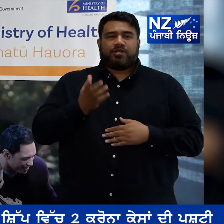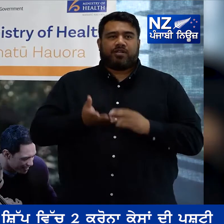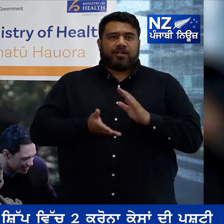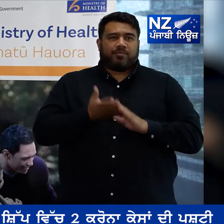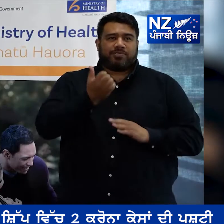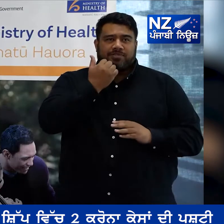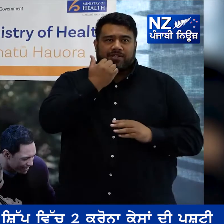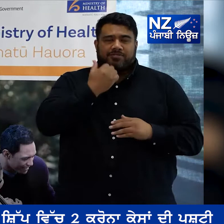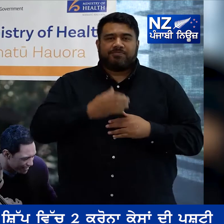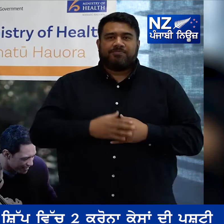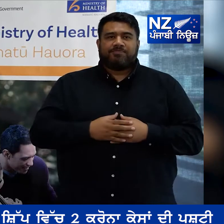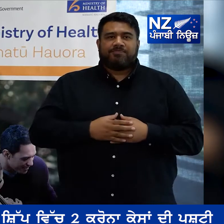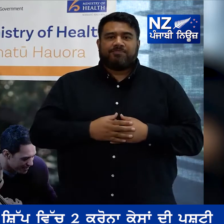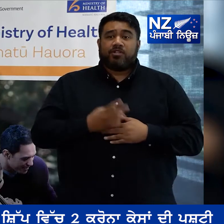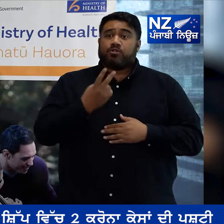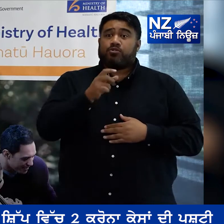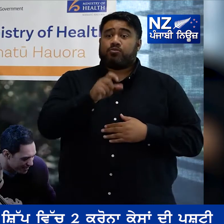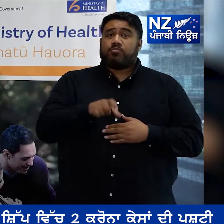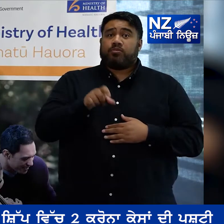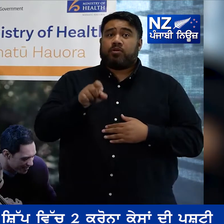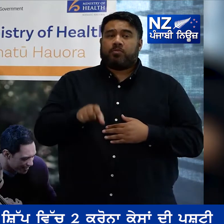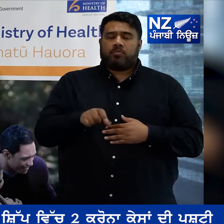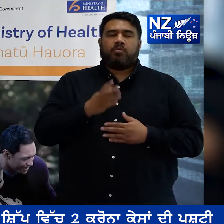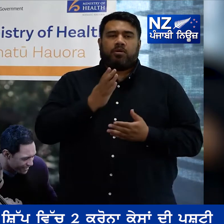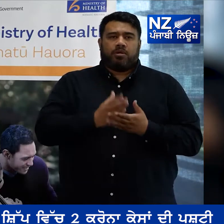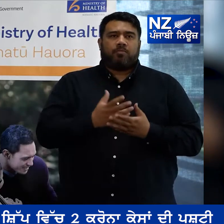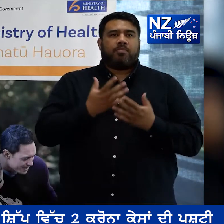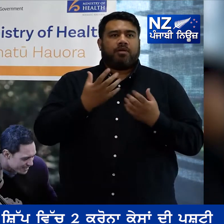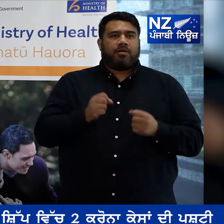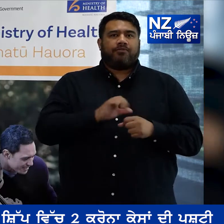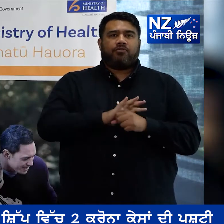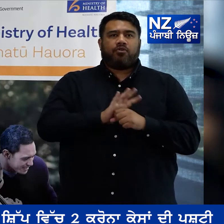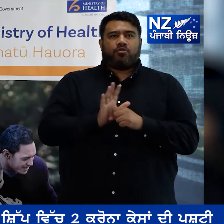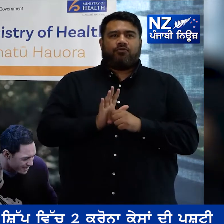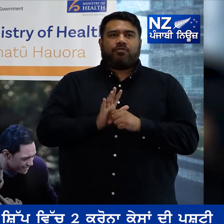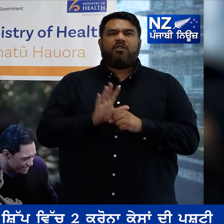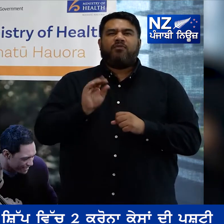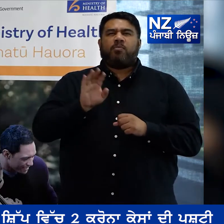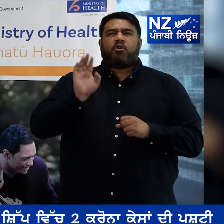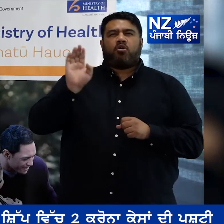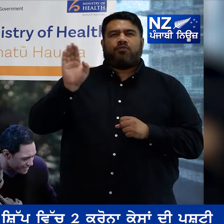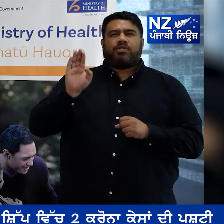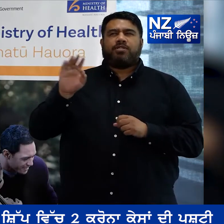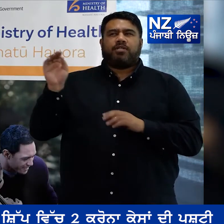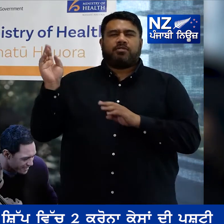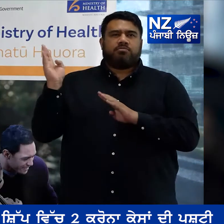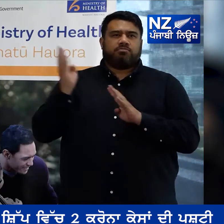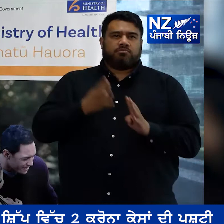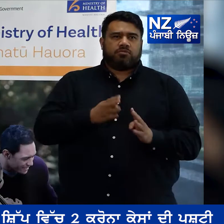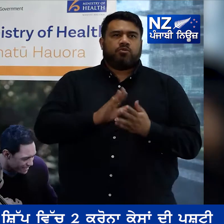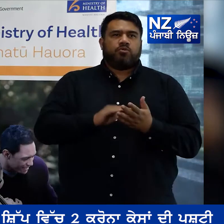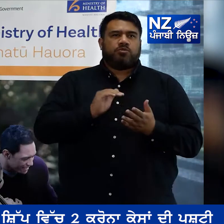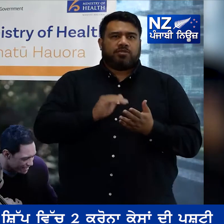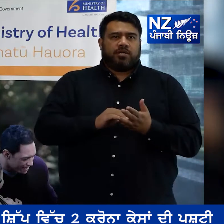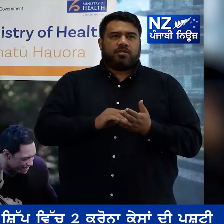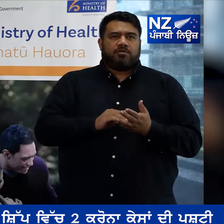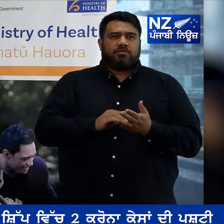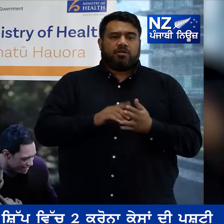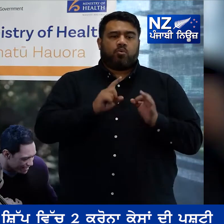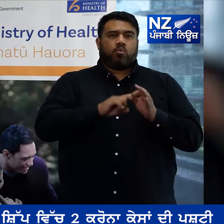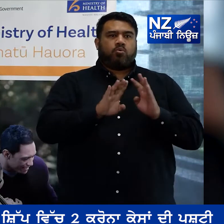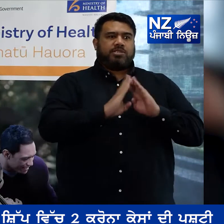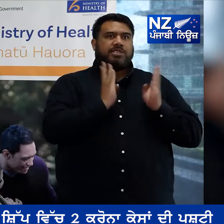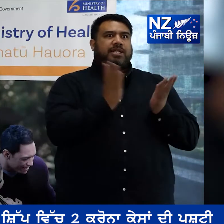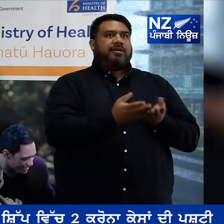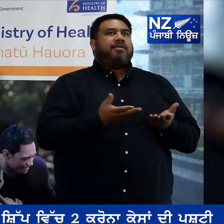two new cases of COVID-19 to report today. Both are imported cases in managed isolation facilities. The first of these